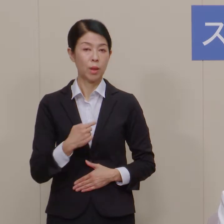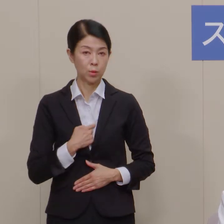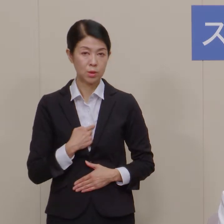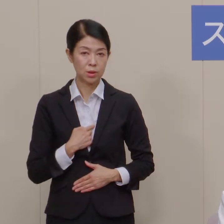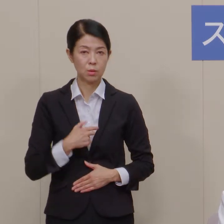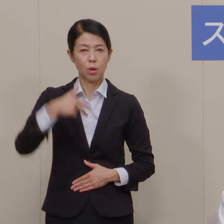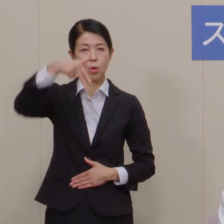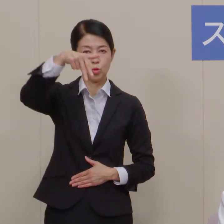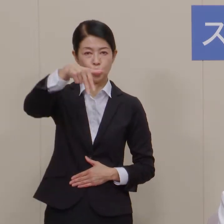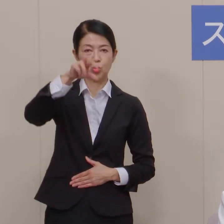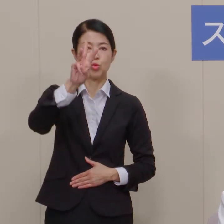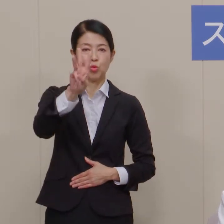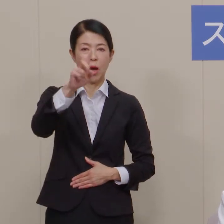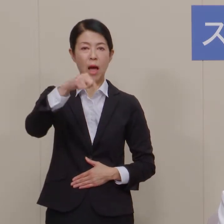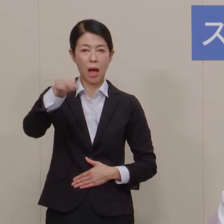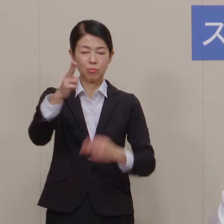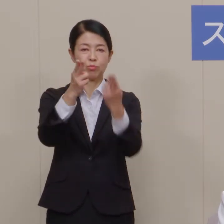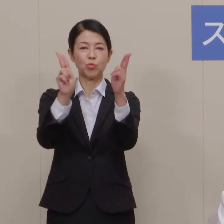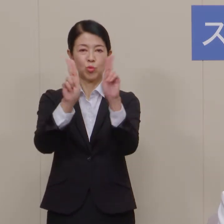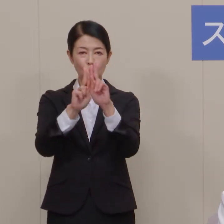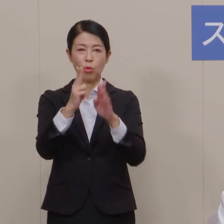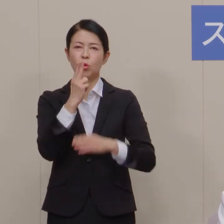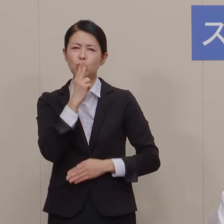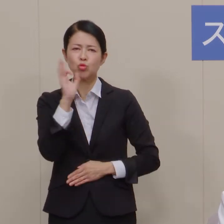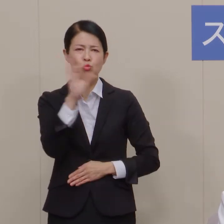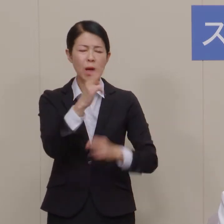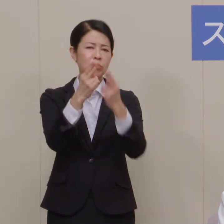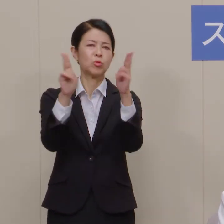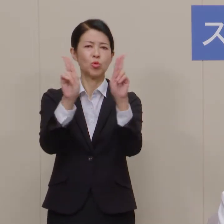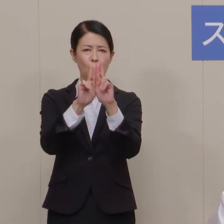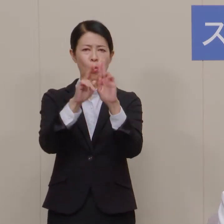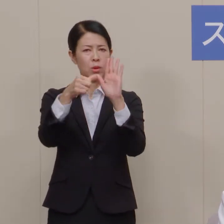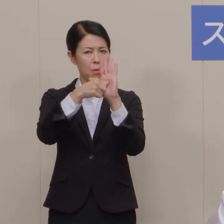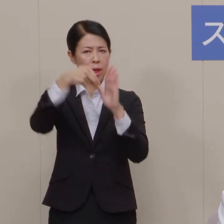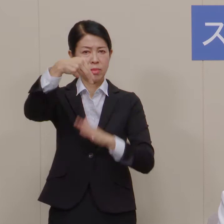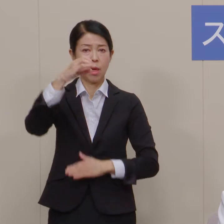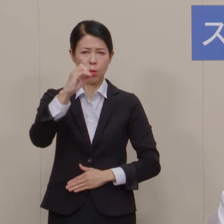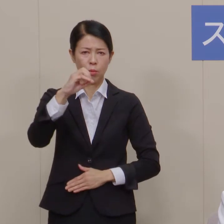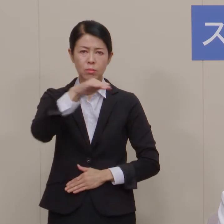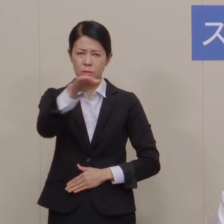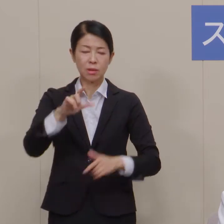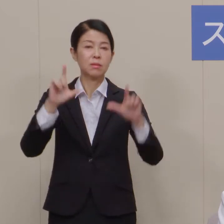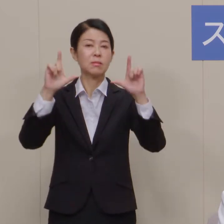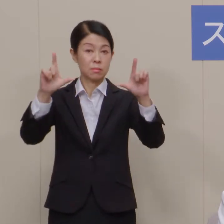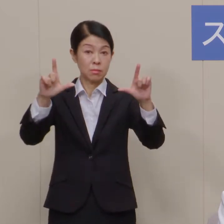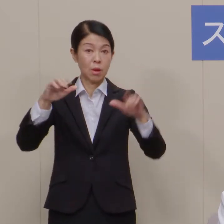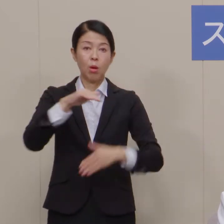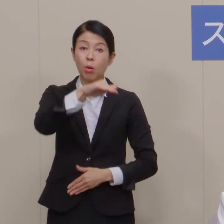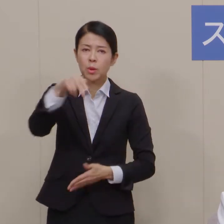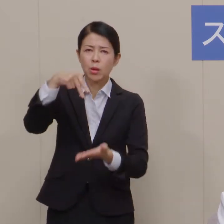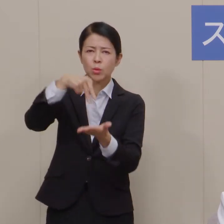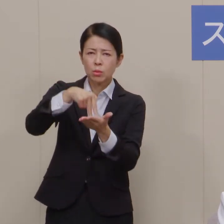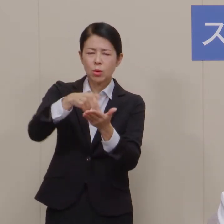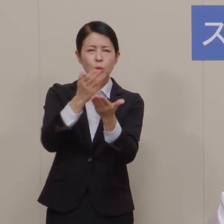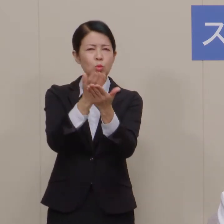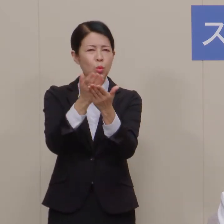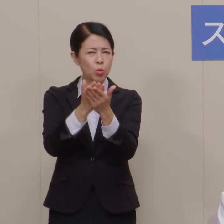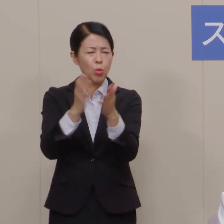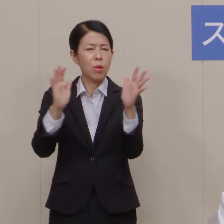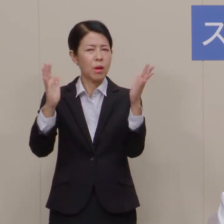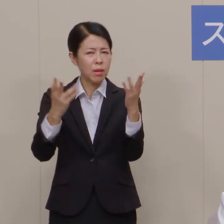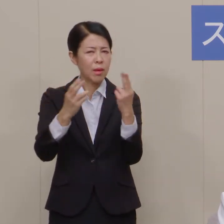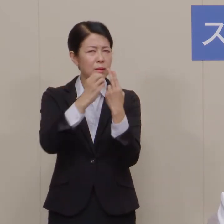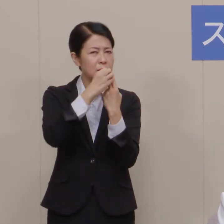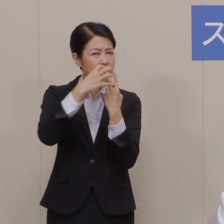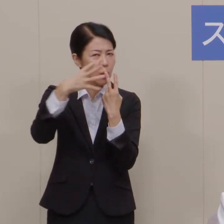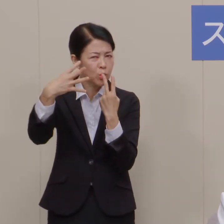私、スワン島ナオは国民の皆さんにお伝えします。皆さんにとっての望まない煙をこの